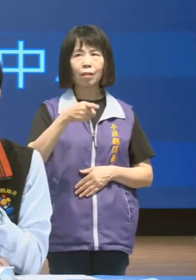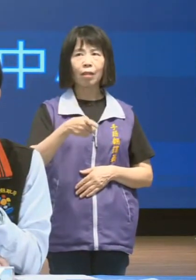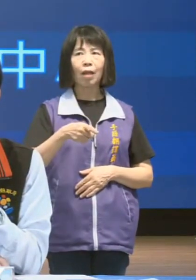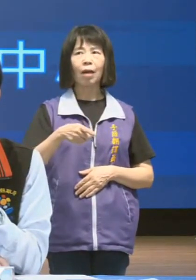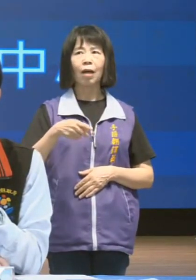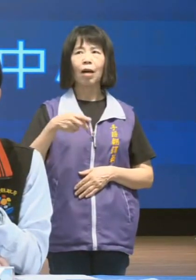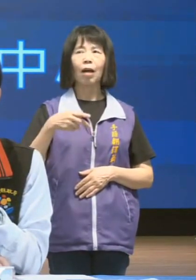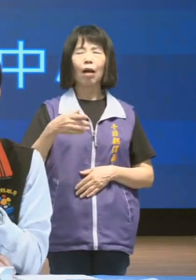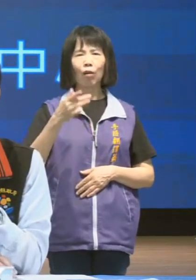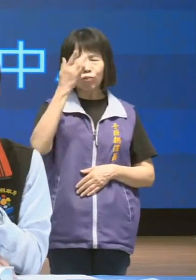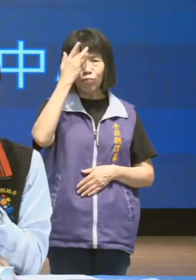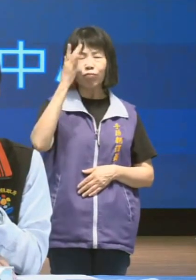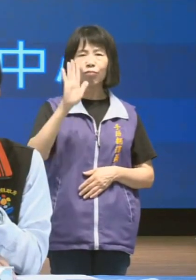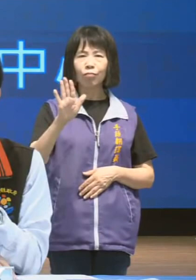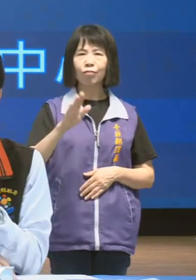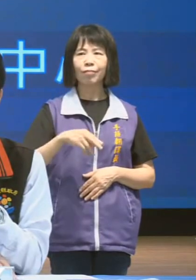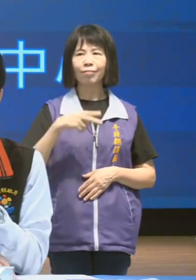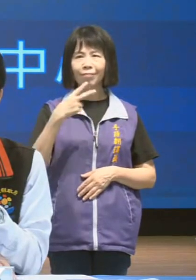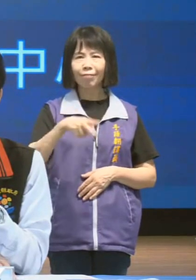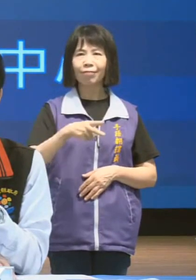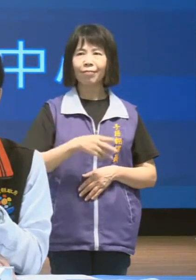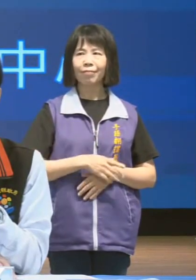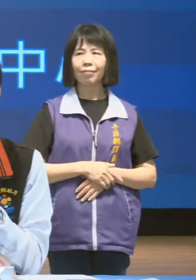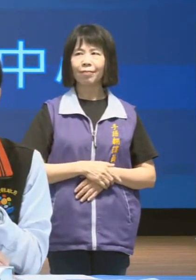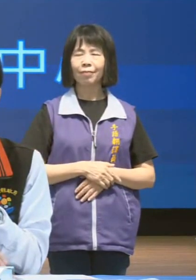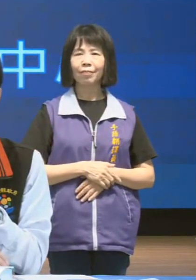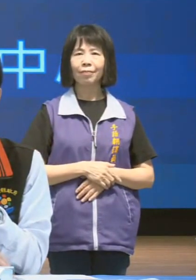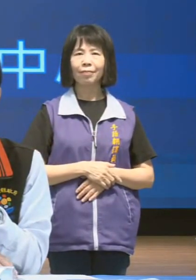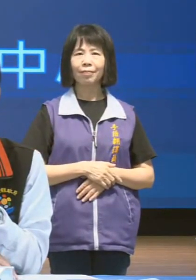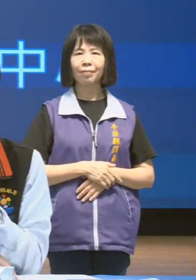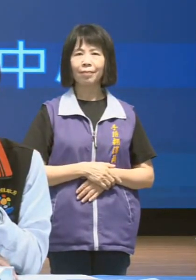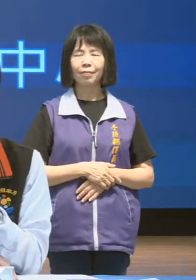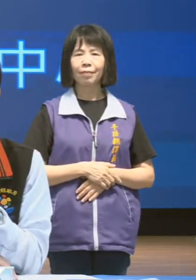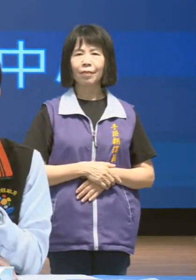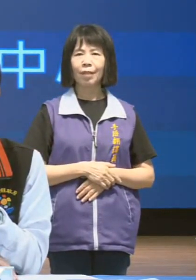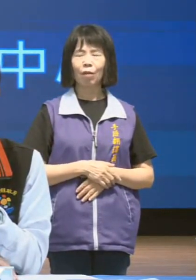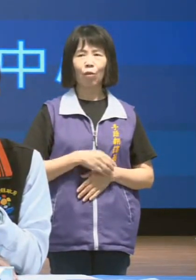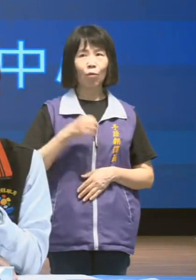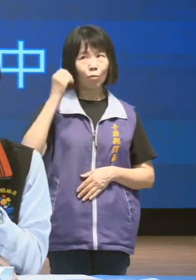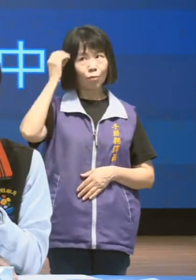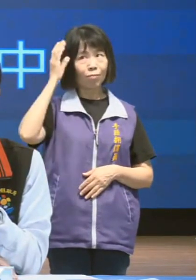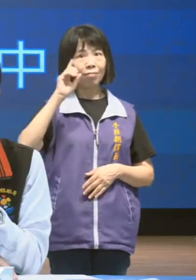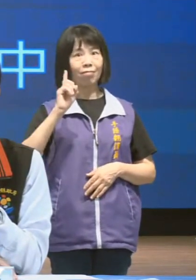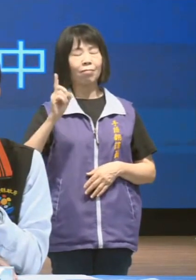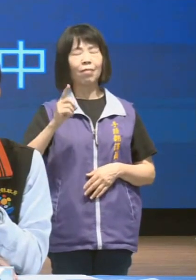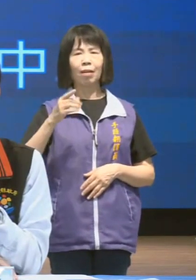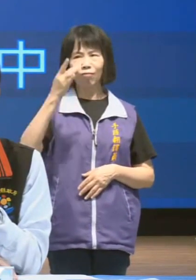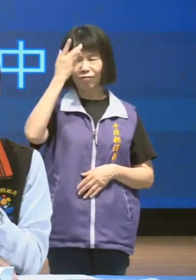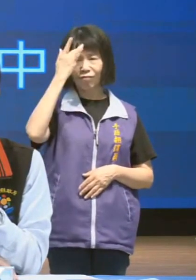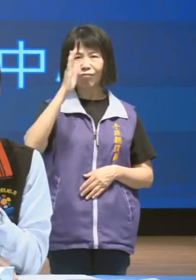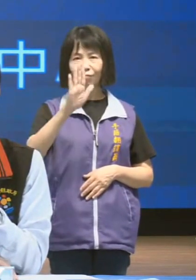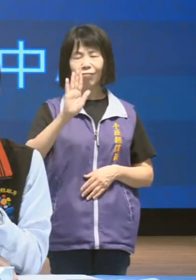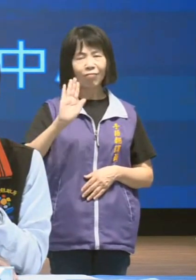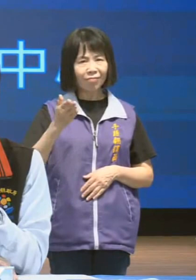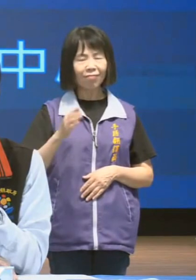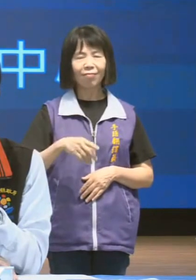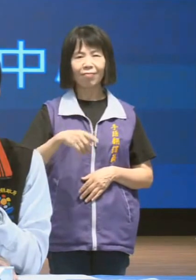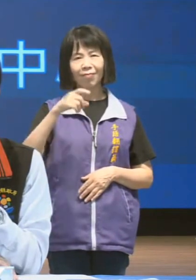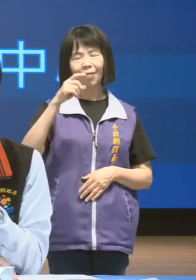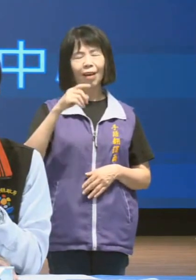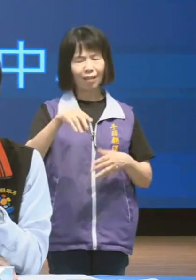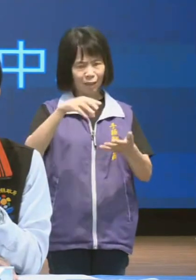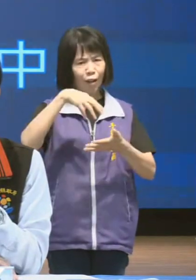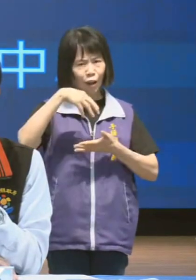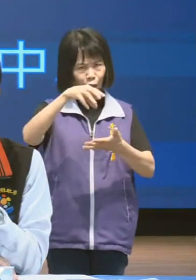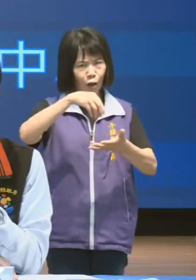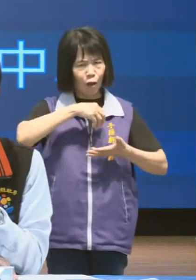方便，让你觉得这个忘掉等等什么很不方便，但真的请你务必带。如果你